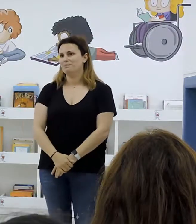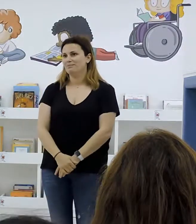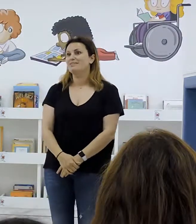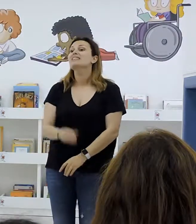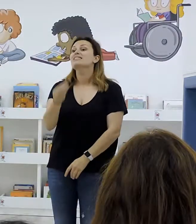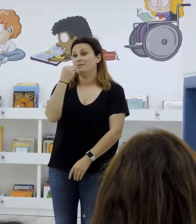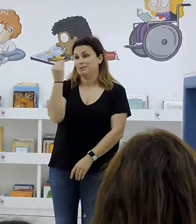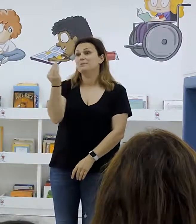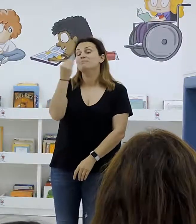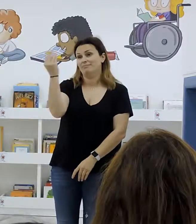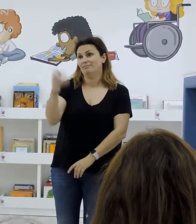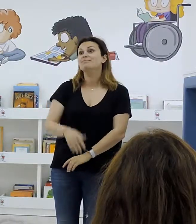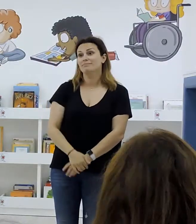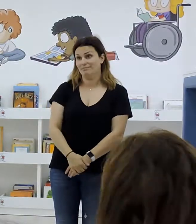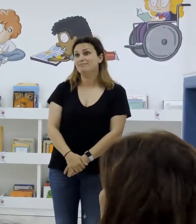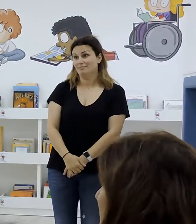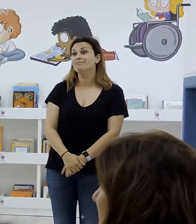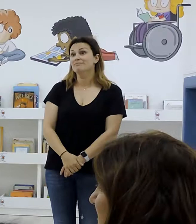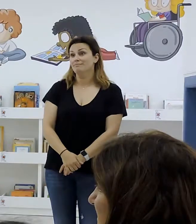música. A ver qué